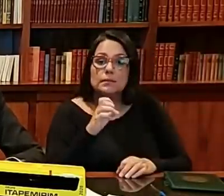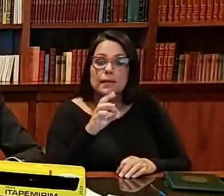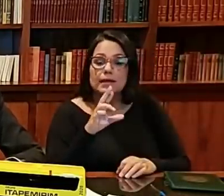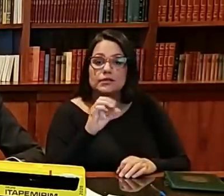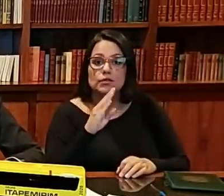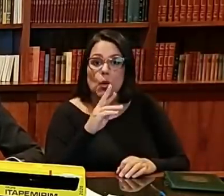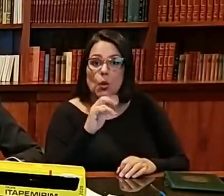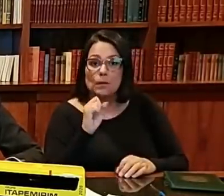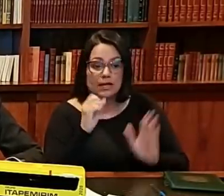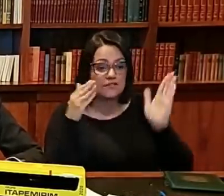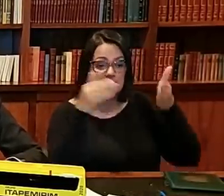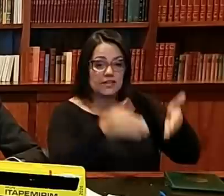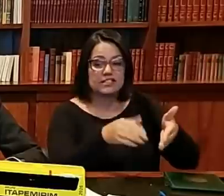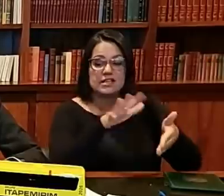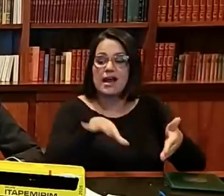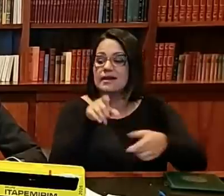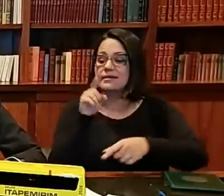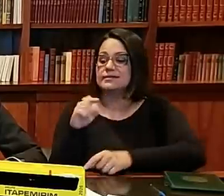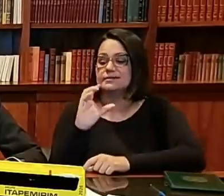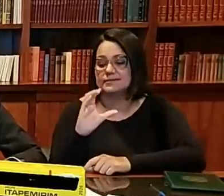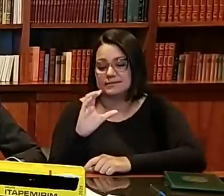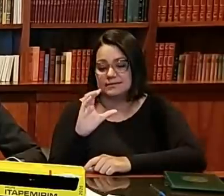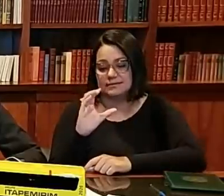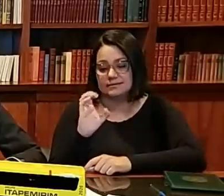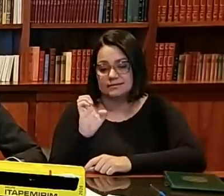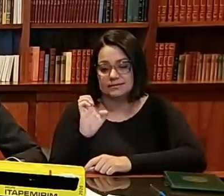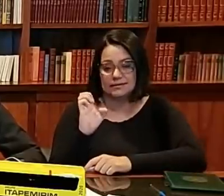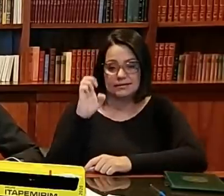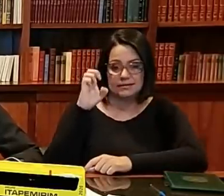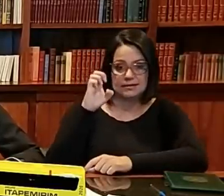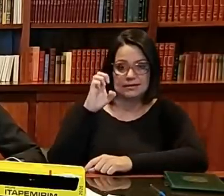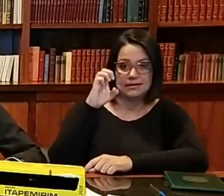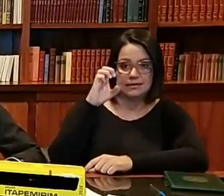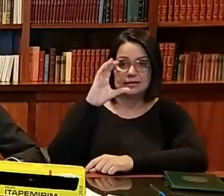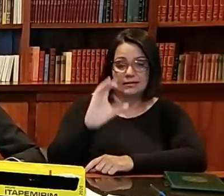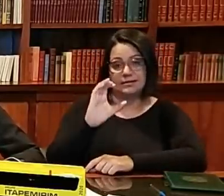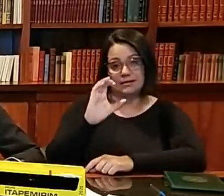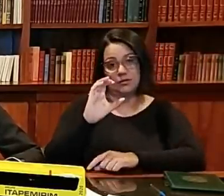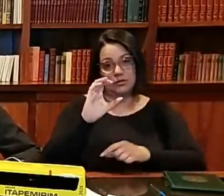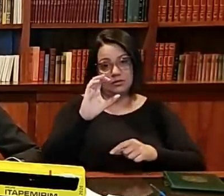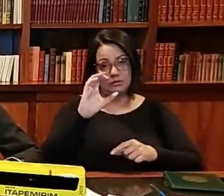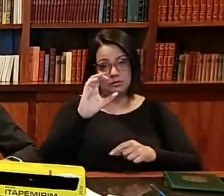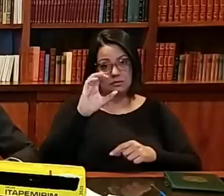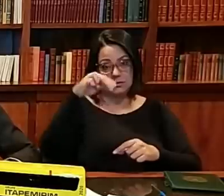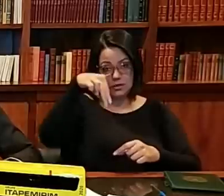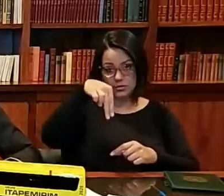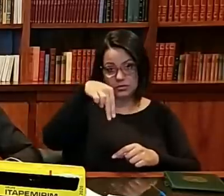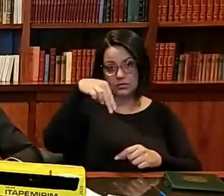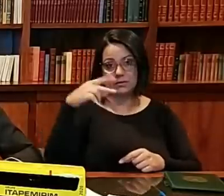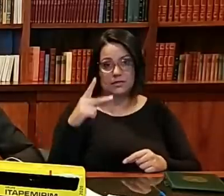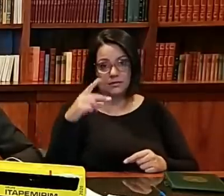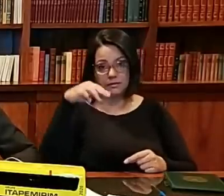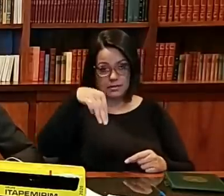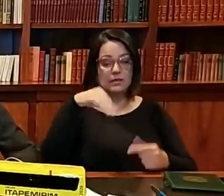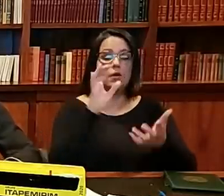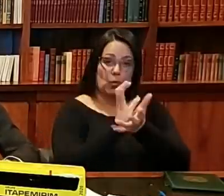investir lá nesse Centro Nacional de Pesquisa em Materiais. E se tiver recurso, se tivesse 700 milhões, pode